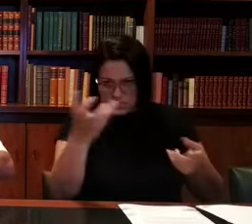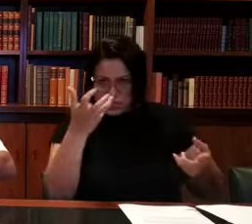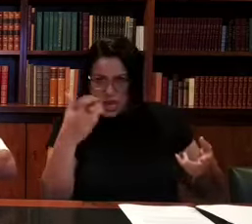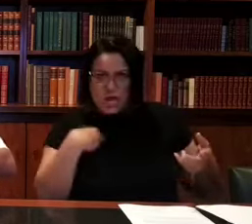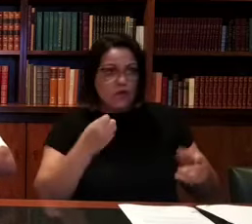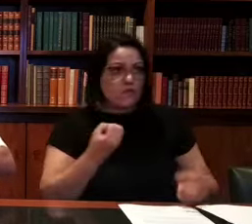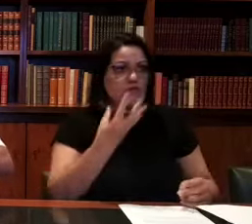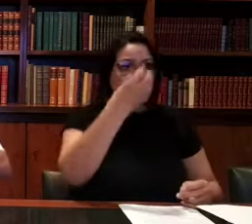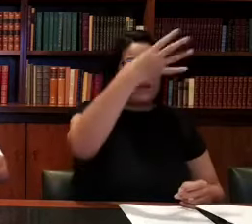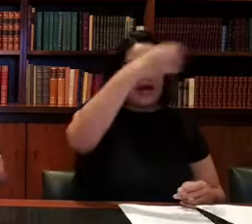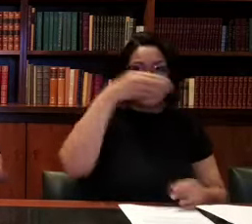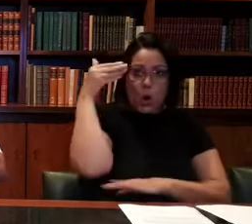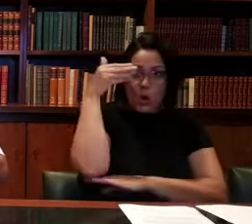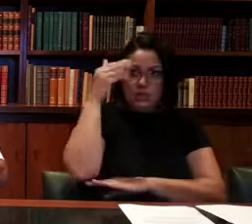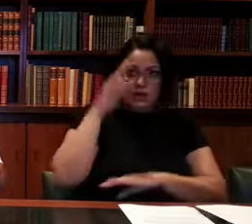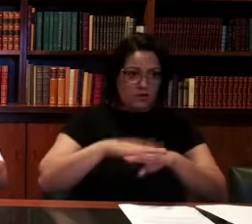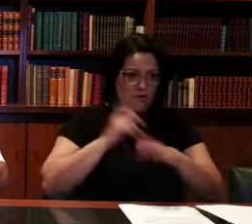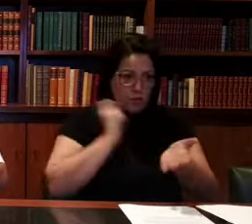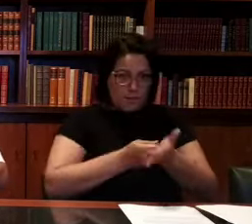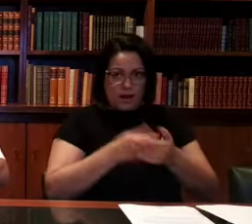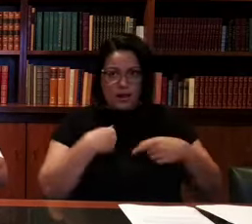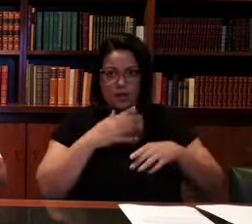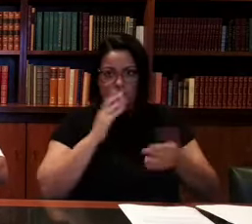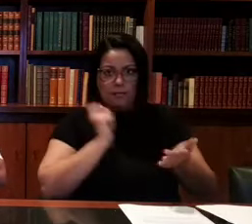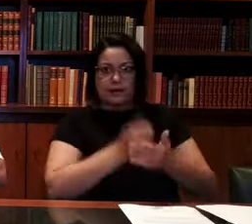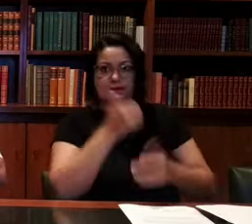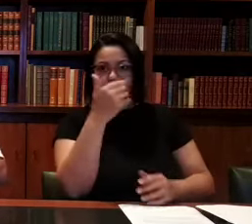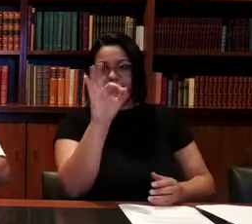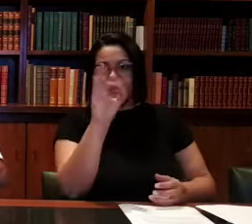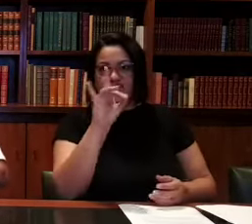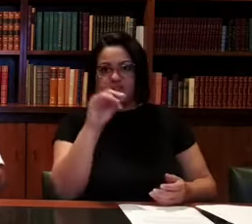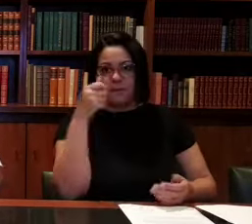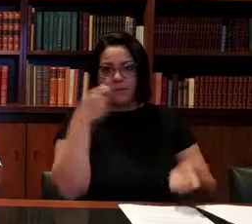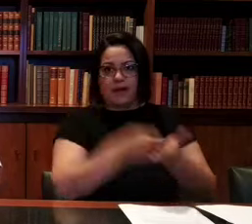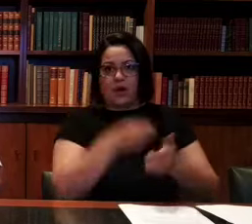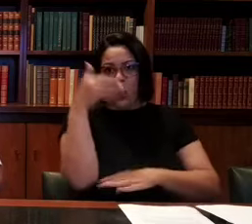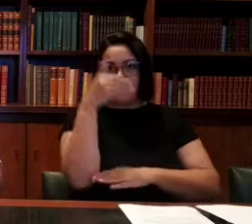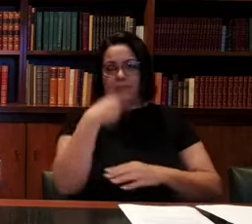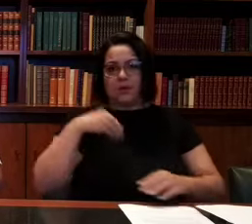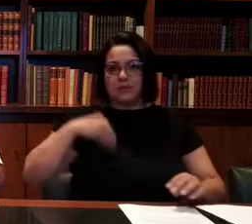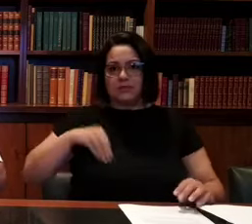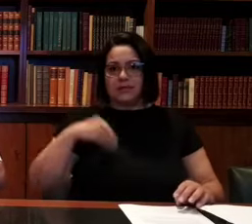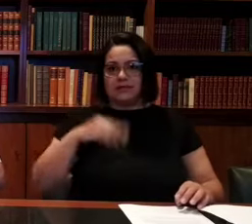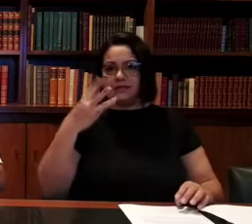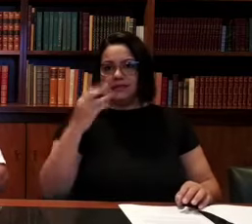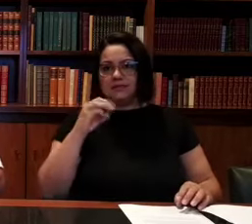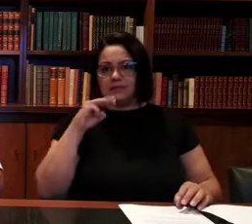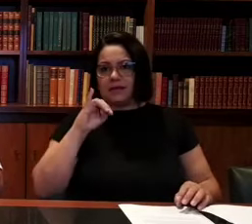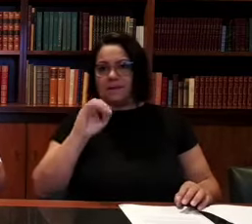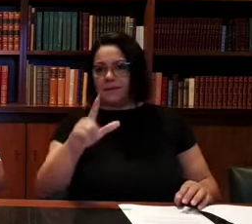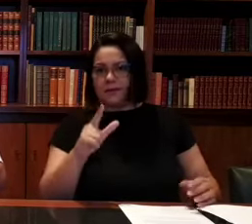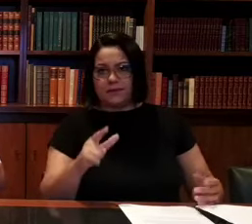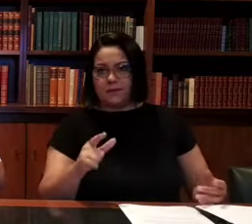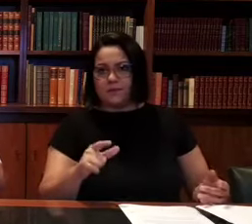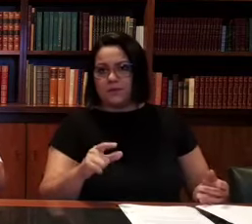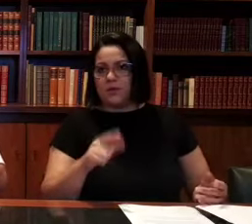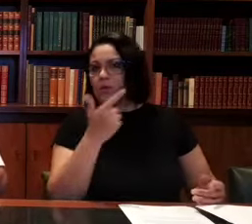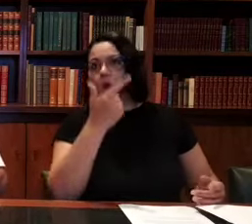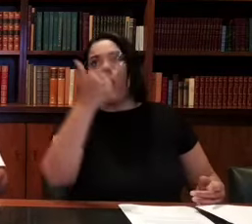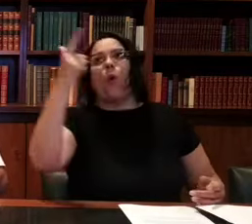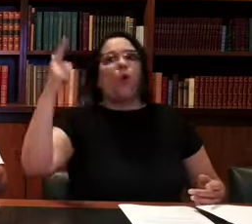que eu pague hotel que eu vou viajar para fora do Brasil ficar 10 dias fora do Brasil pagar hotel com meu salário de 30 mil pelo Fluminense e não